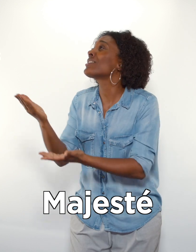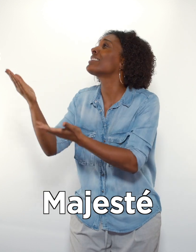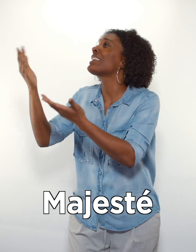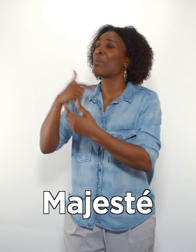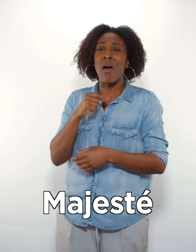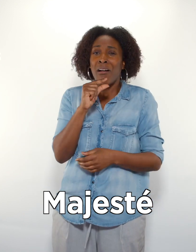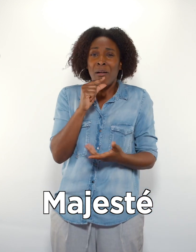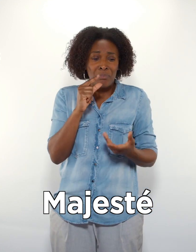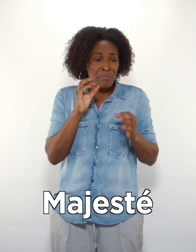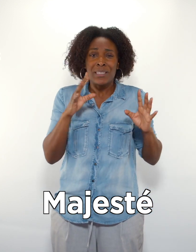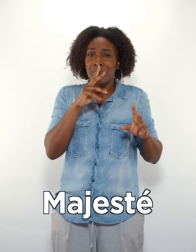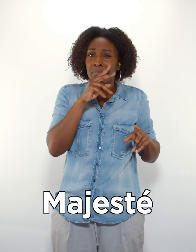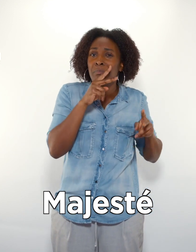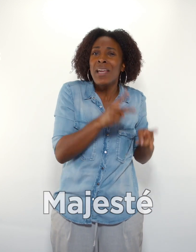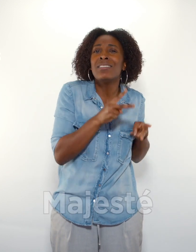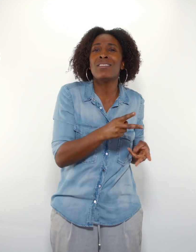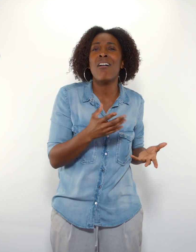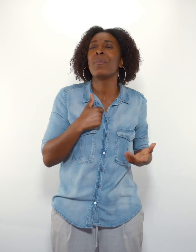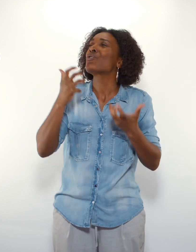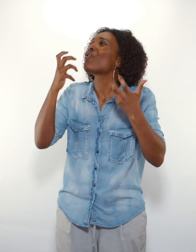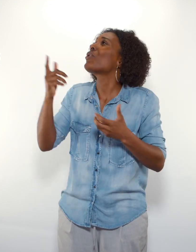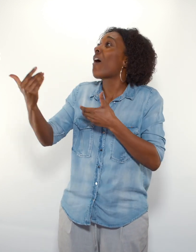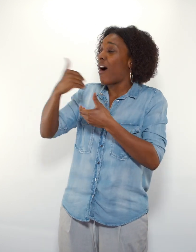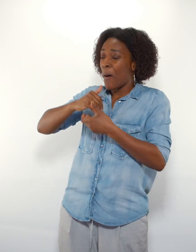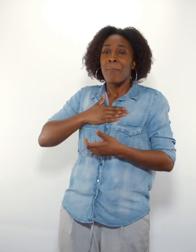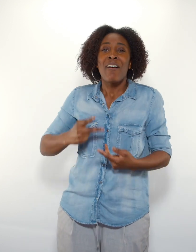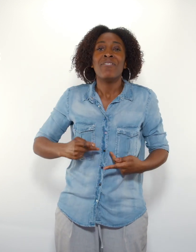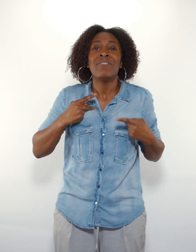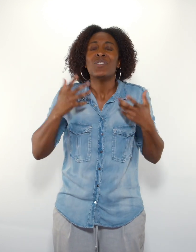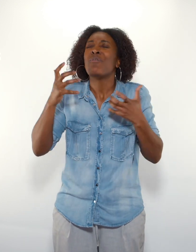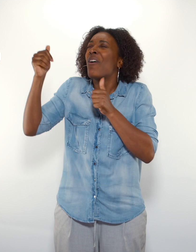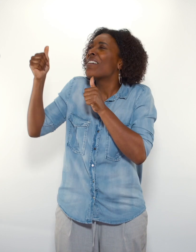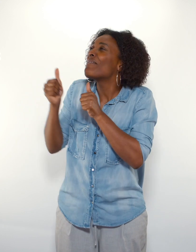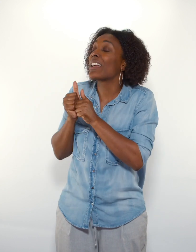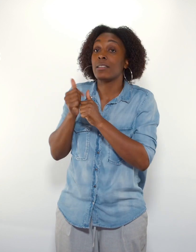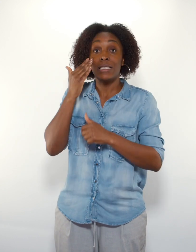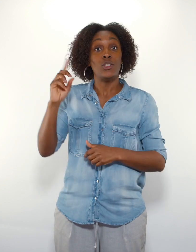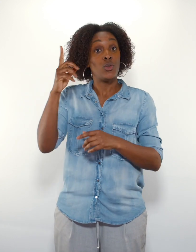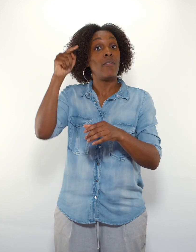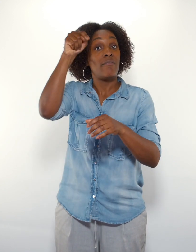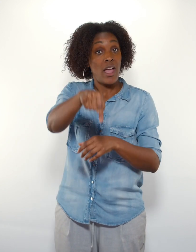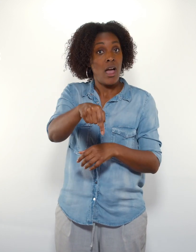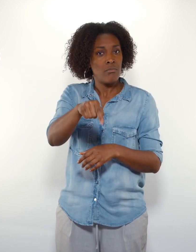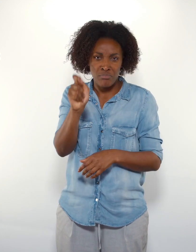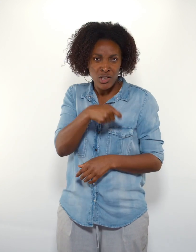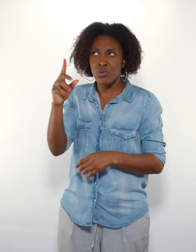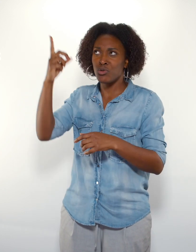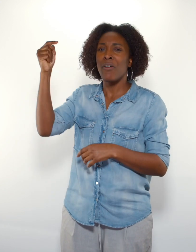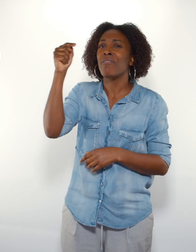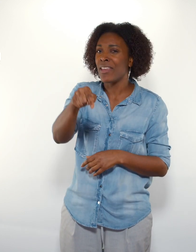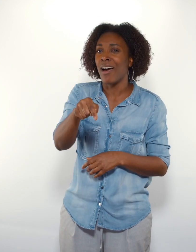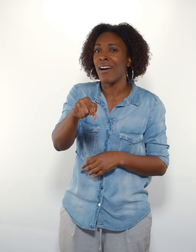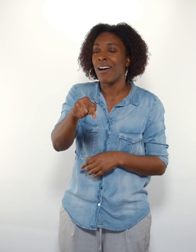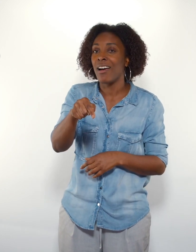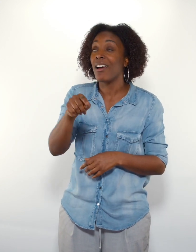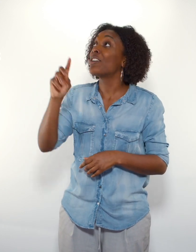suis moins qu'un paysan. Mais j'aimerais que tu viennes dans ma vie. J'aimerais vivre avec toi. Parce que si Dieu vient, et il viendra, il n'attend que cela.